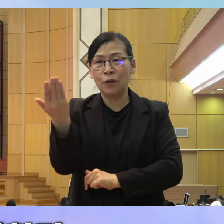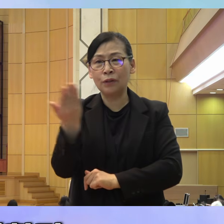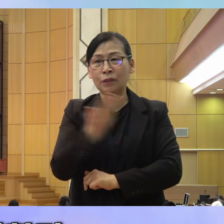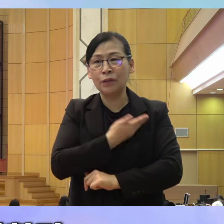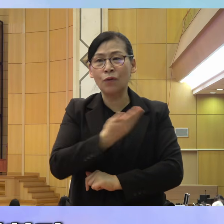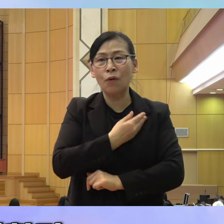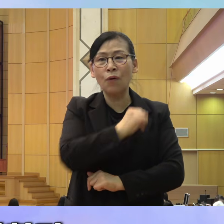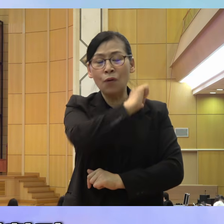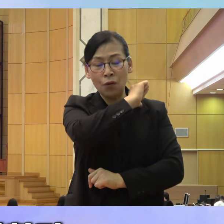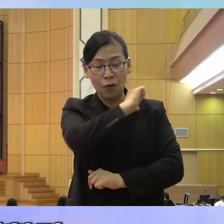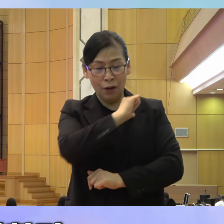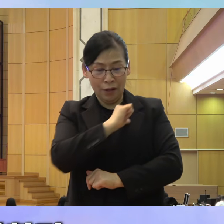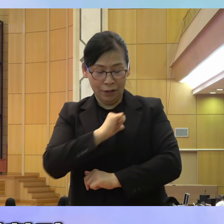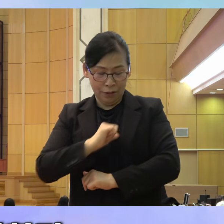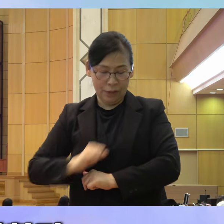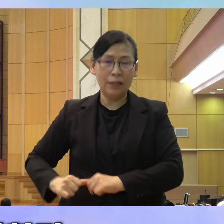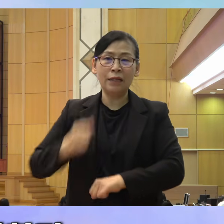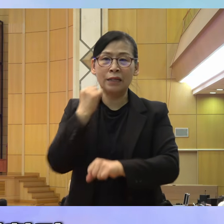버티고